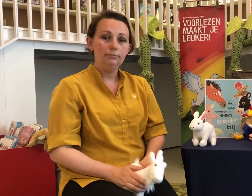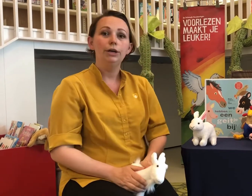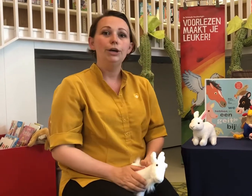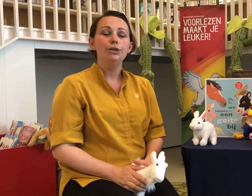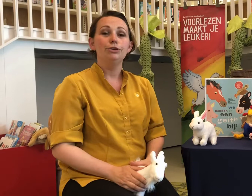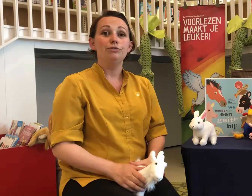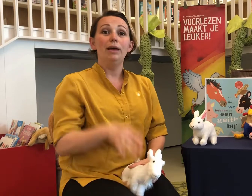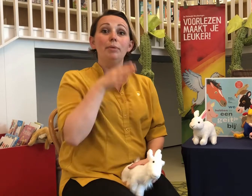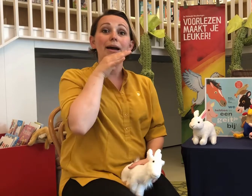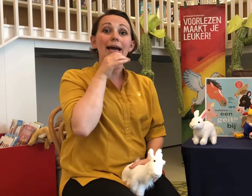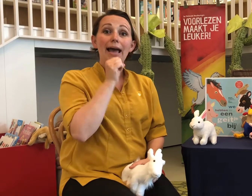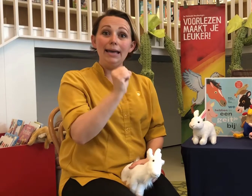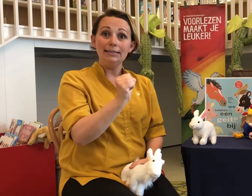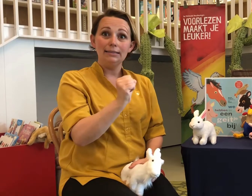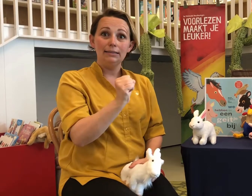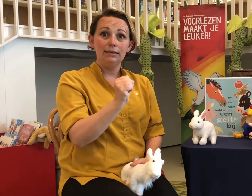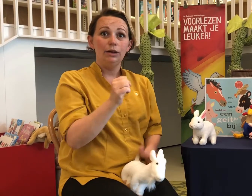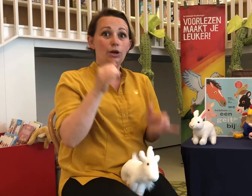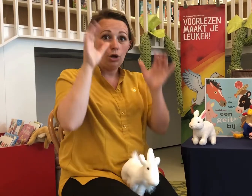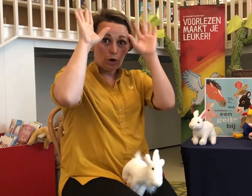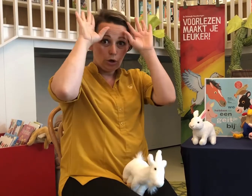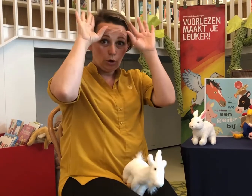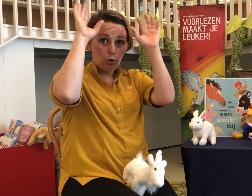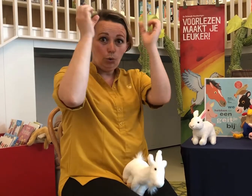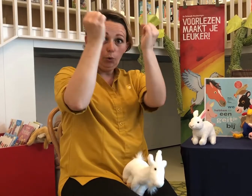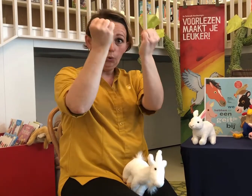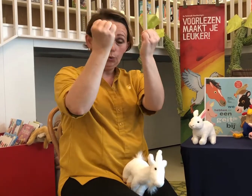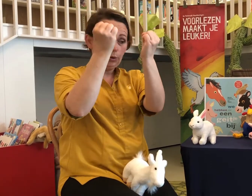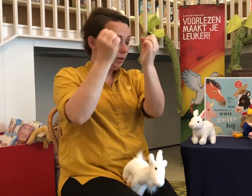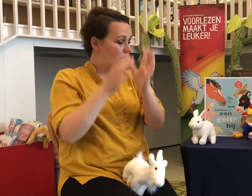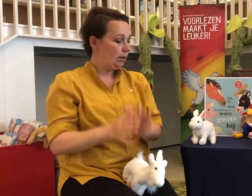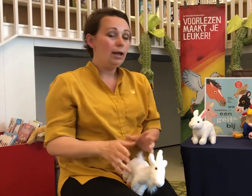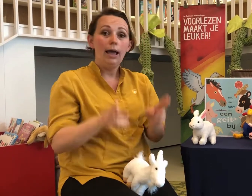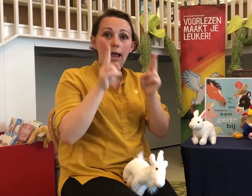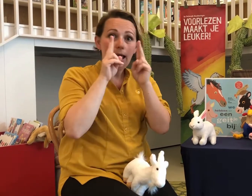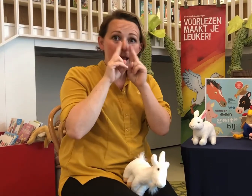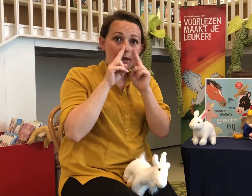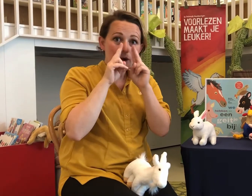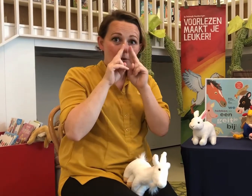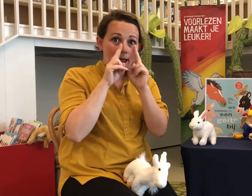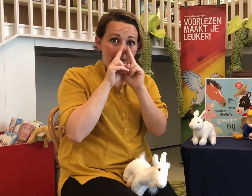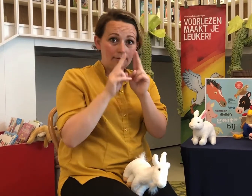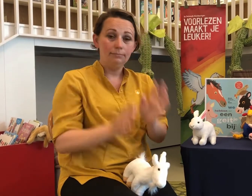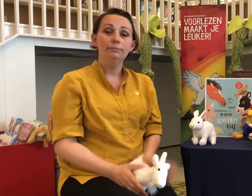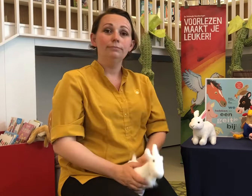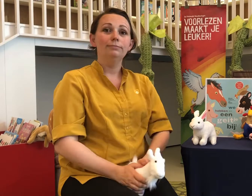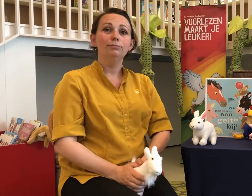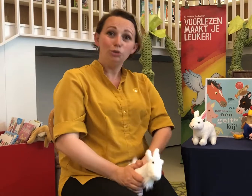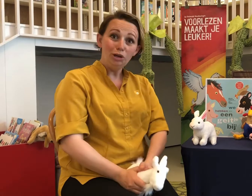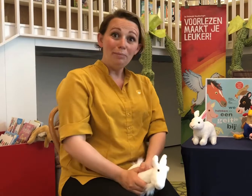Dus we hebben geit, koe en konijn. Doen jullie mee?